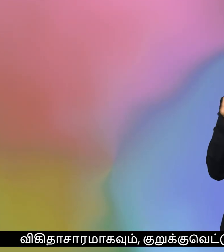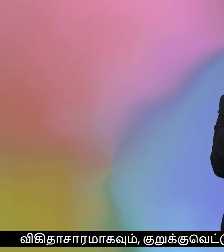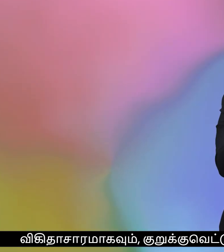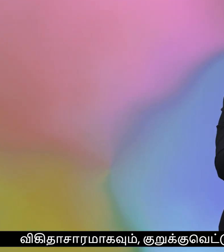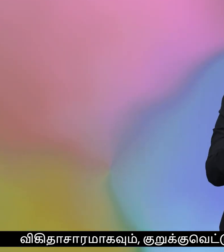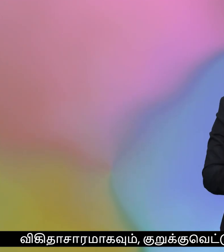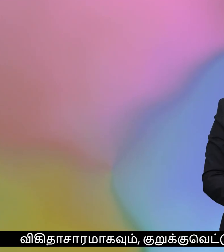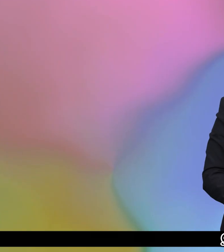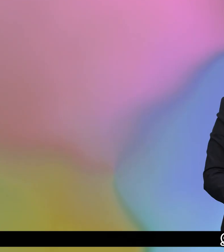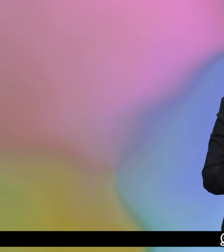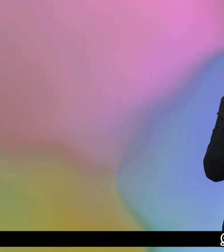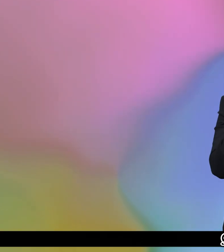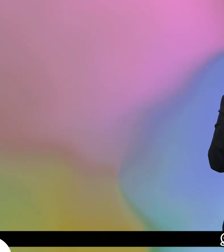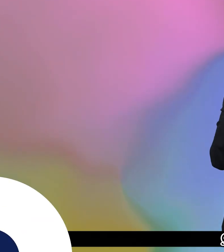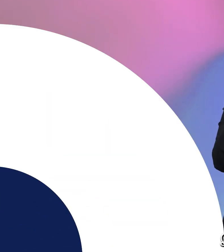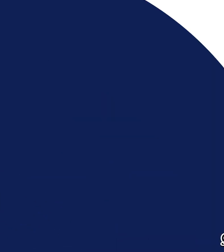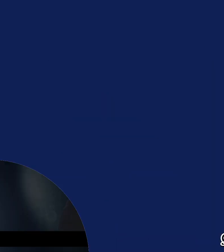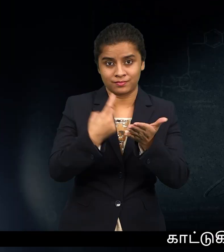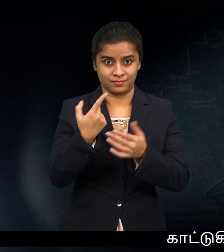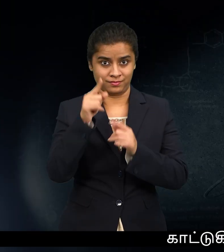நேர்மறையான விகிதாசாரமாகவும் இருப்பதை காட்டுகிறது.